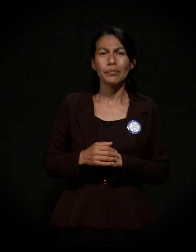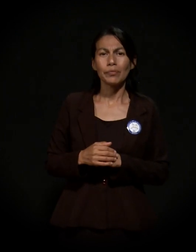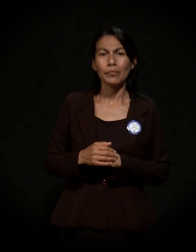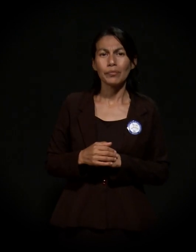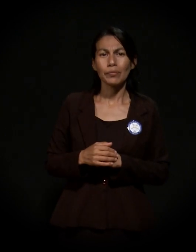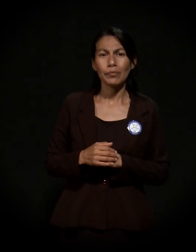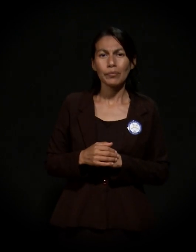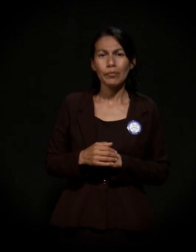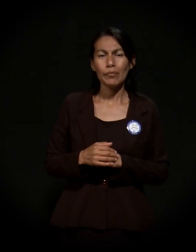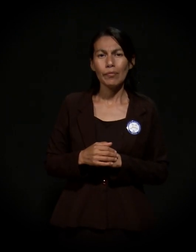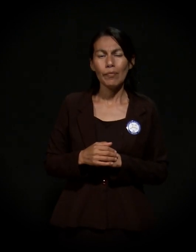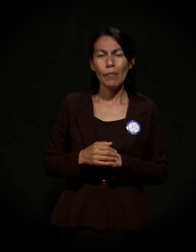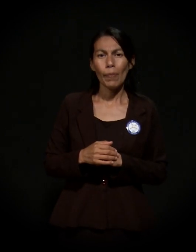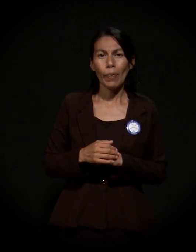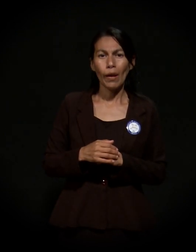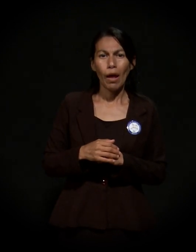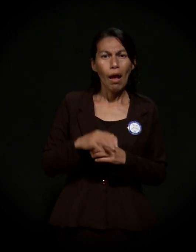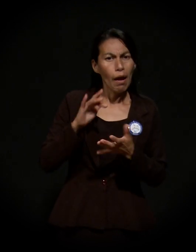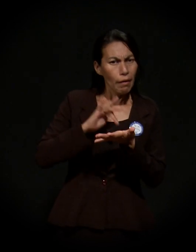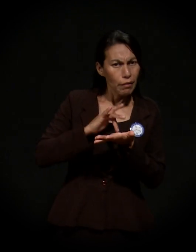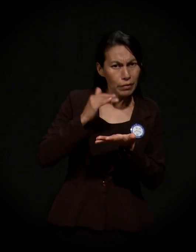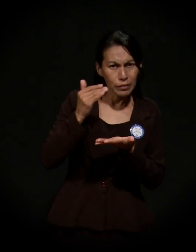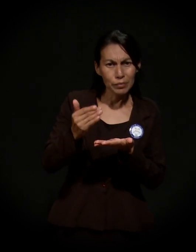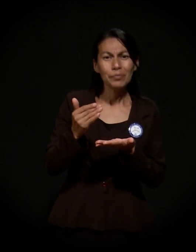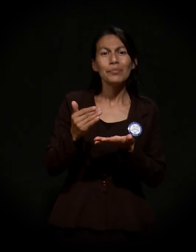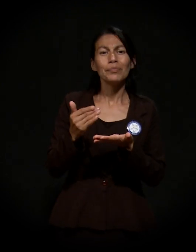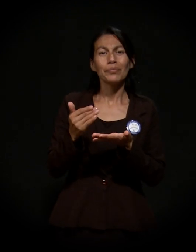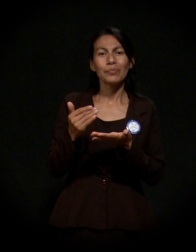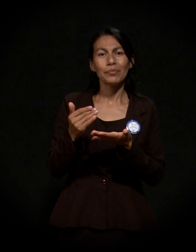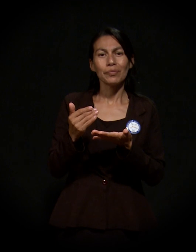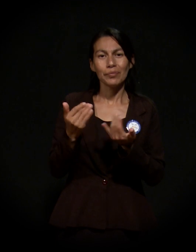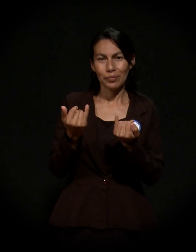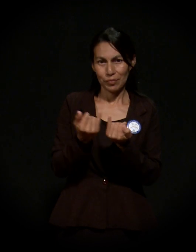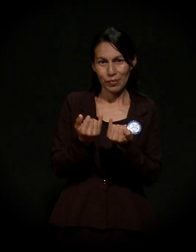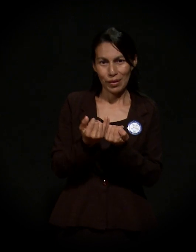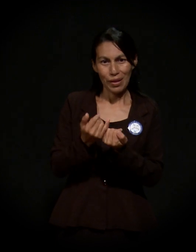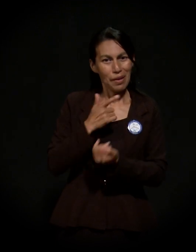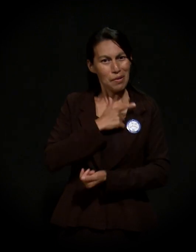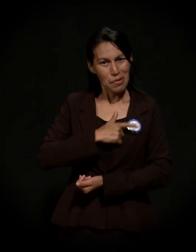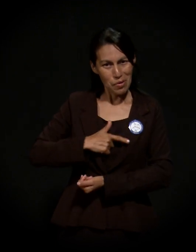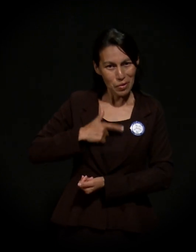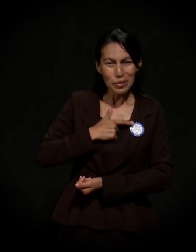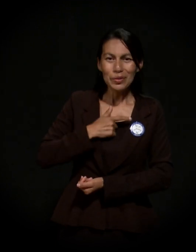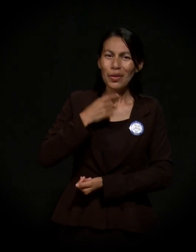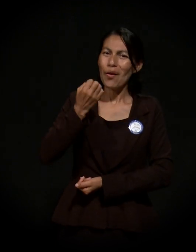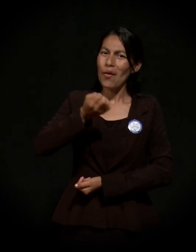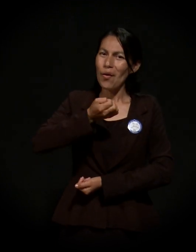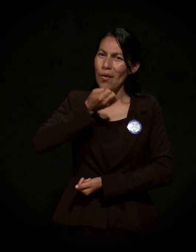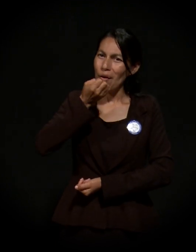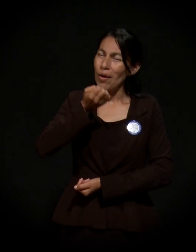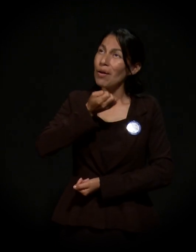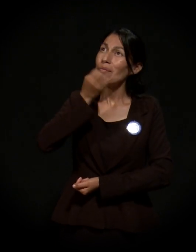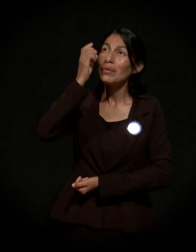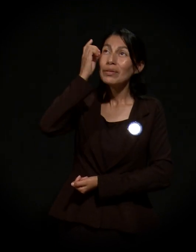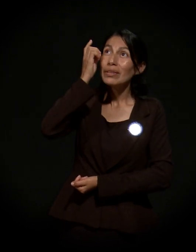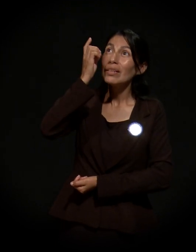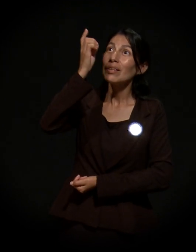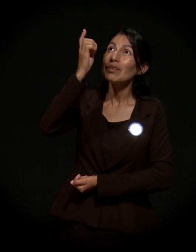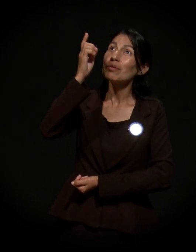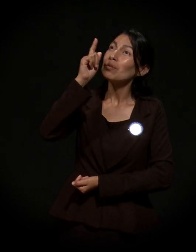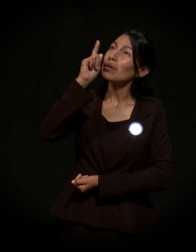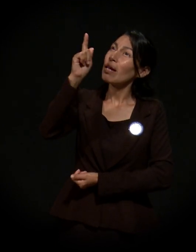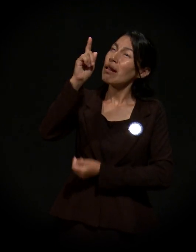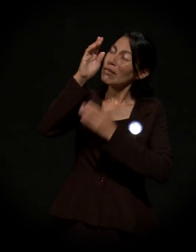también por los agradecimientos que con mucho gusto elevamos a Dios porque Él es digno